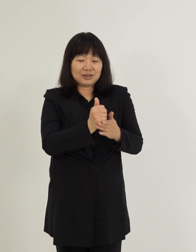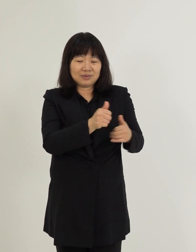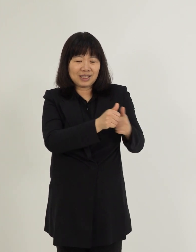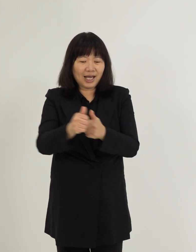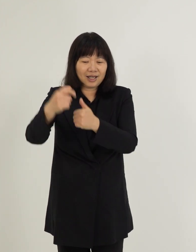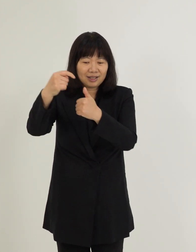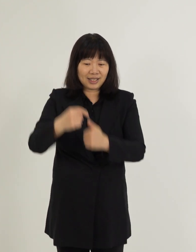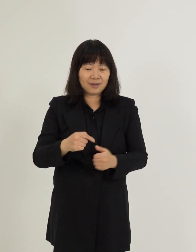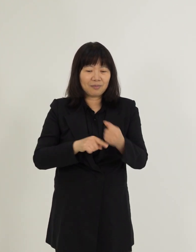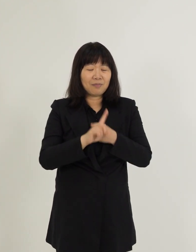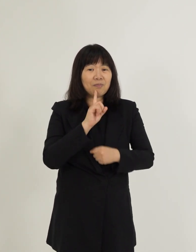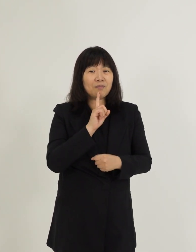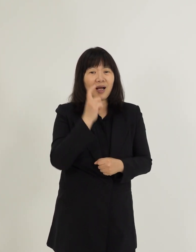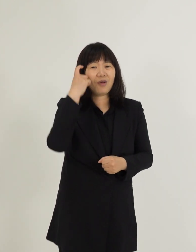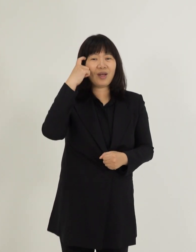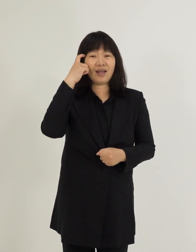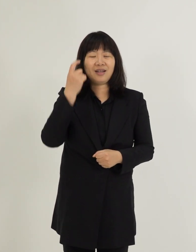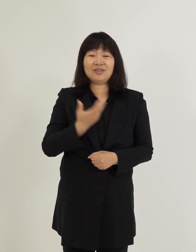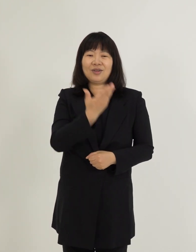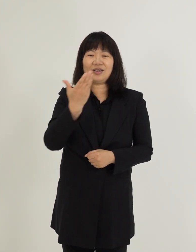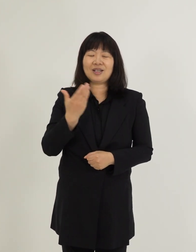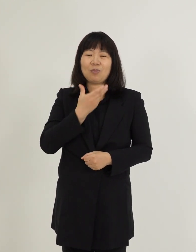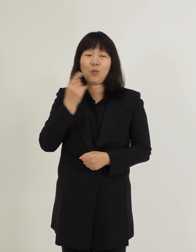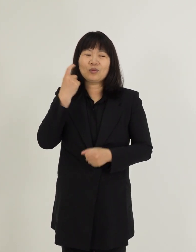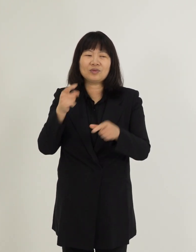너희가 복음과 함께 고난을 받으라.